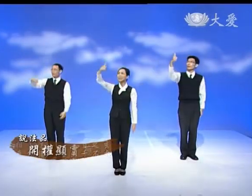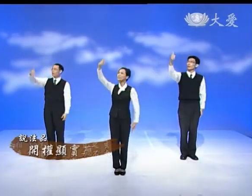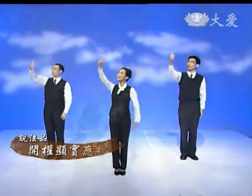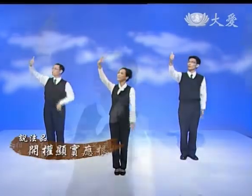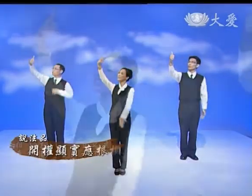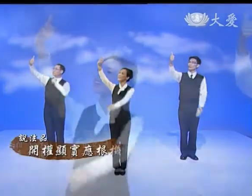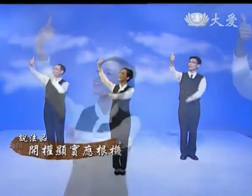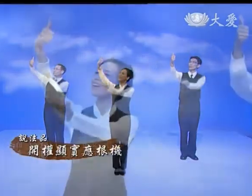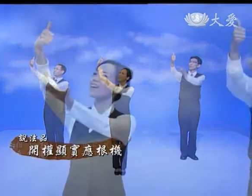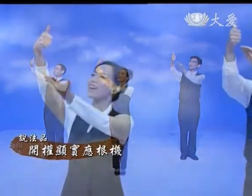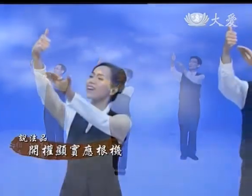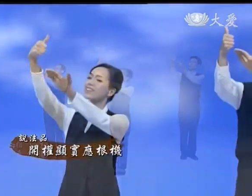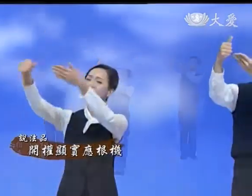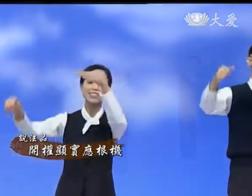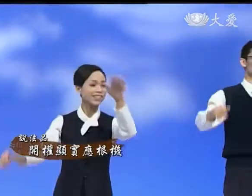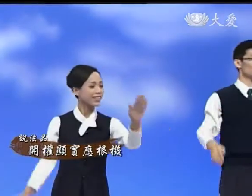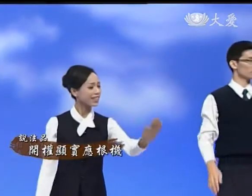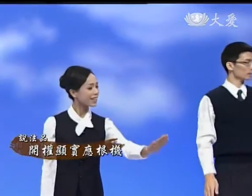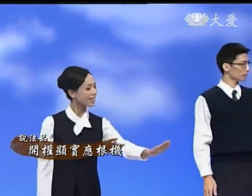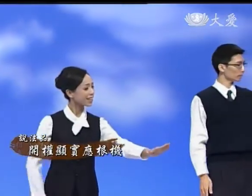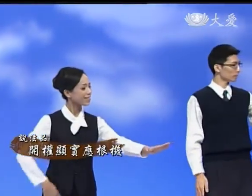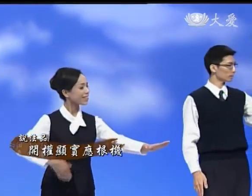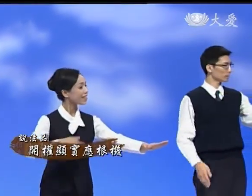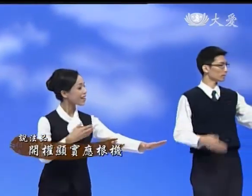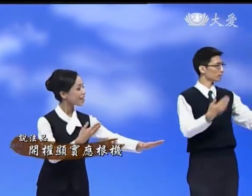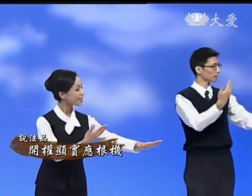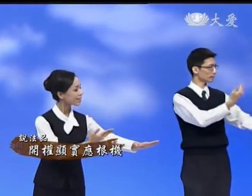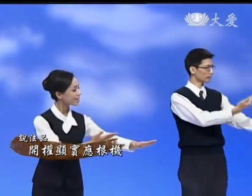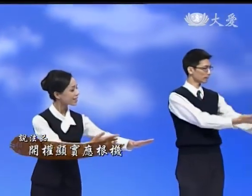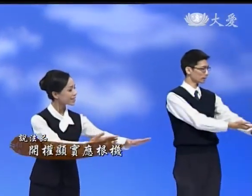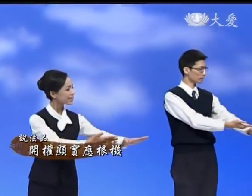开权先是因根基，